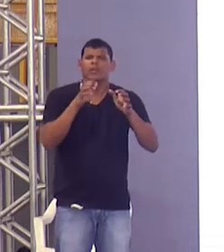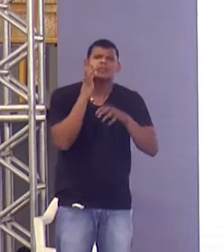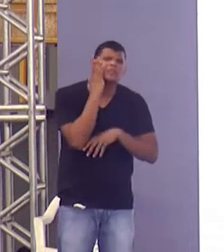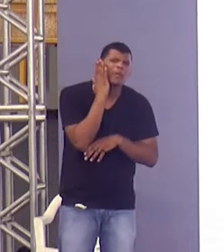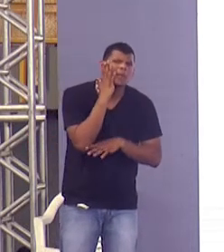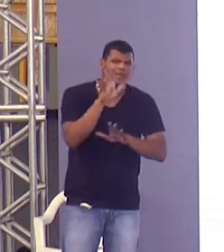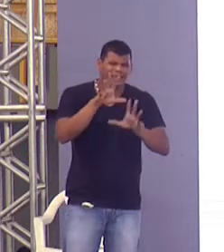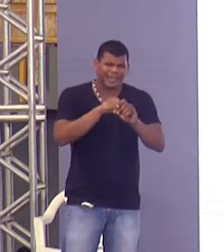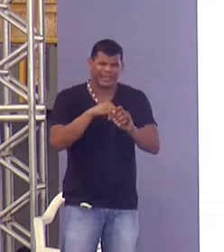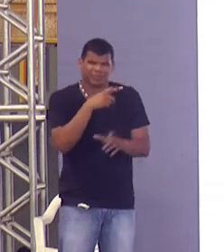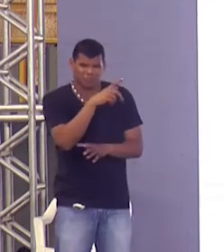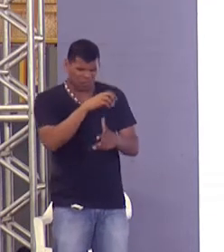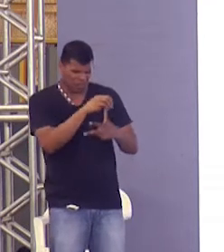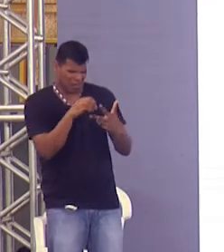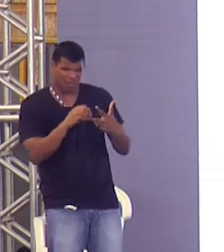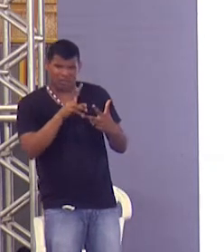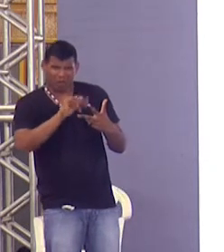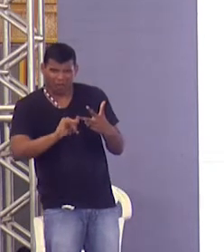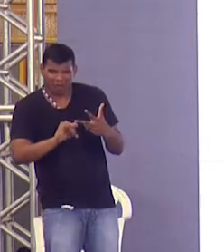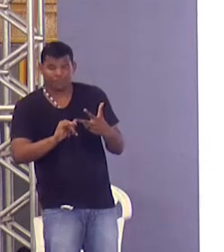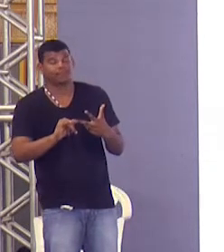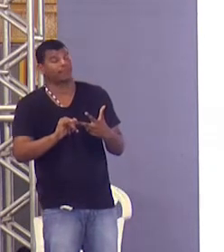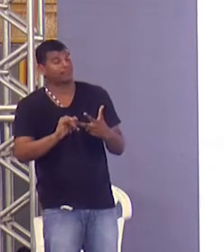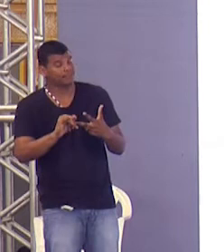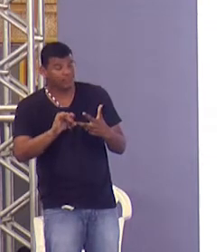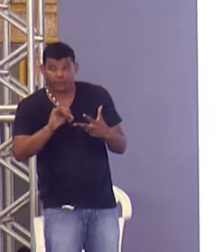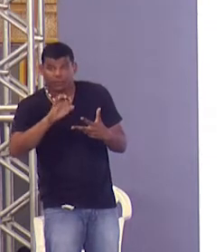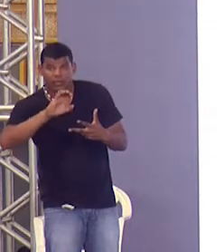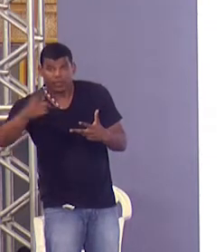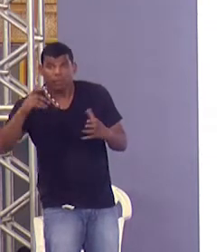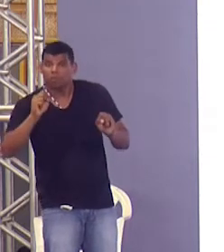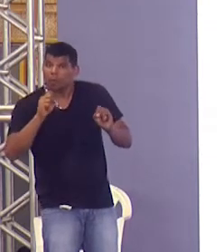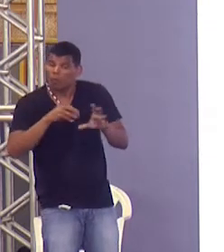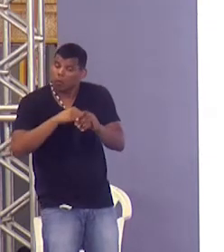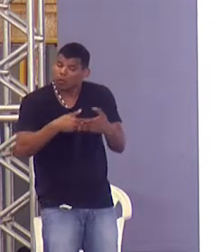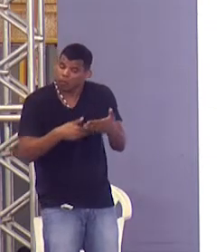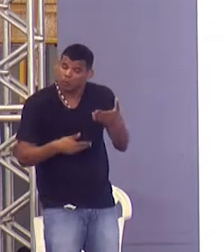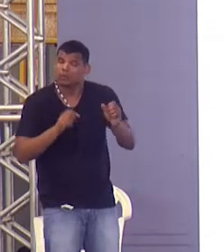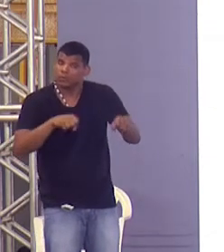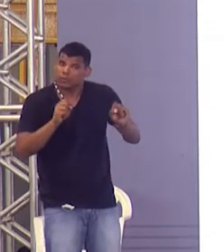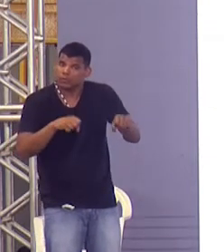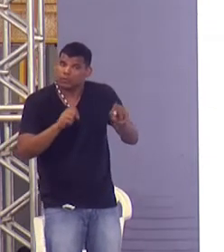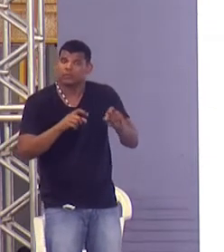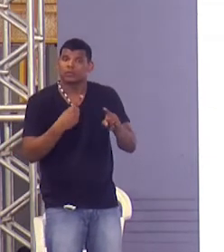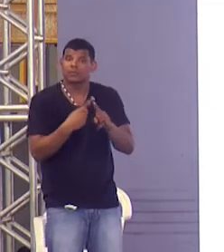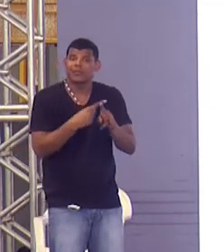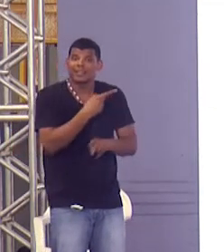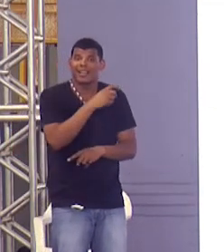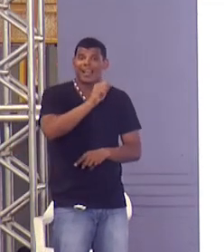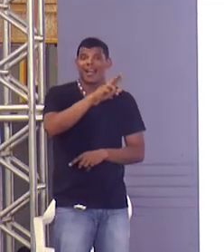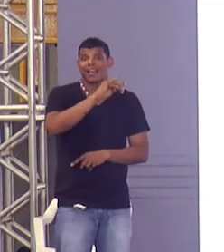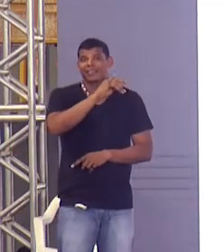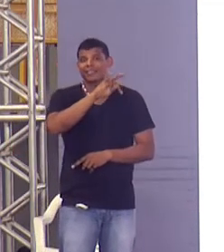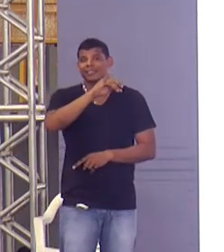problema pode cair? Óbvio, pessoal. Esse tipo de problema é problema de aritmética